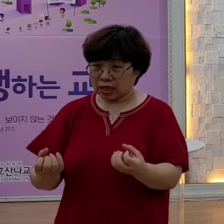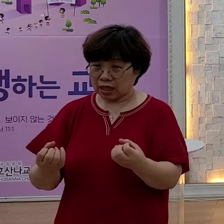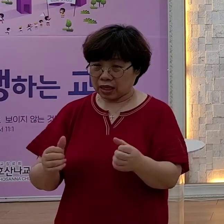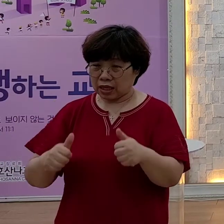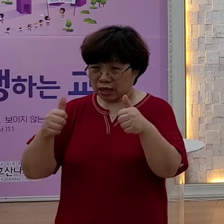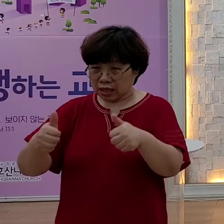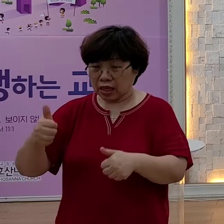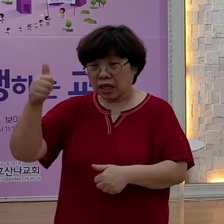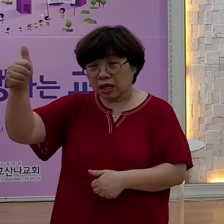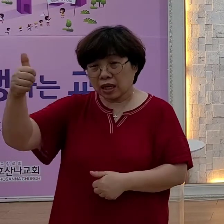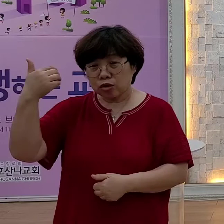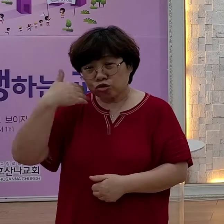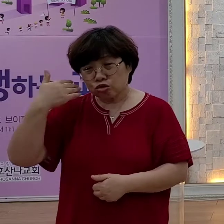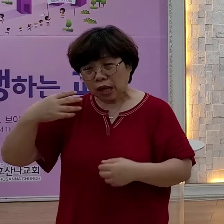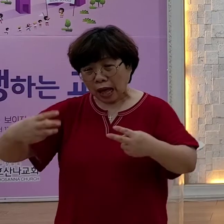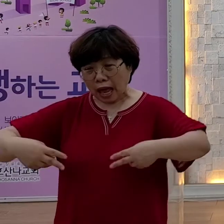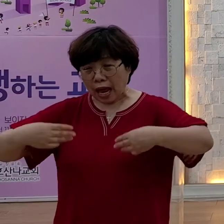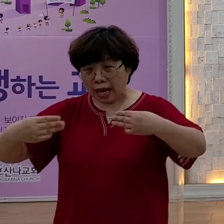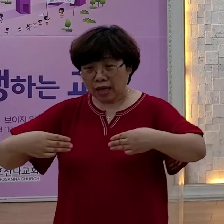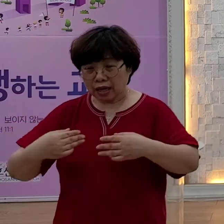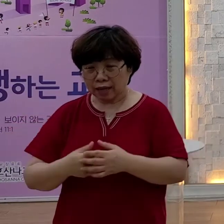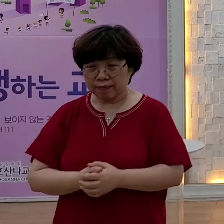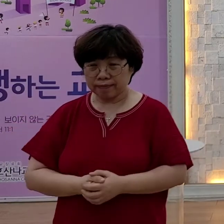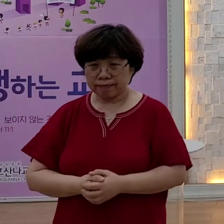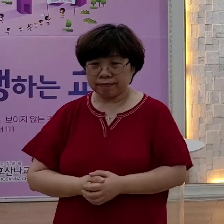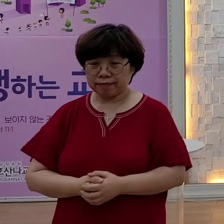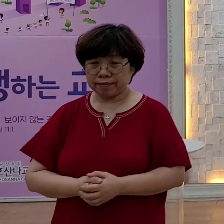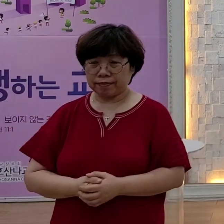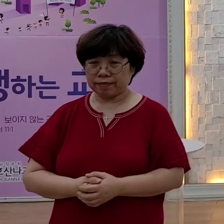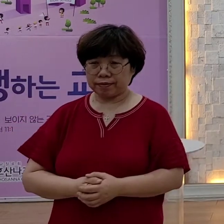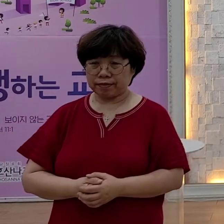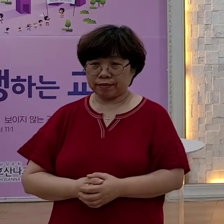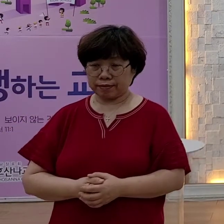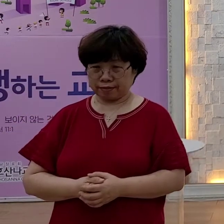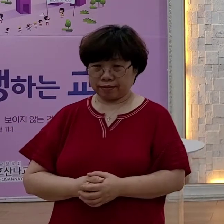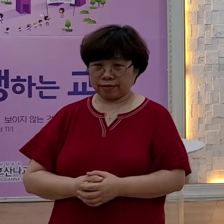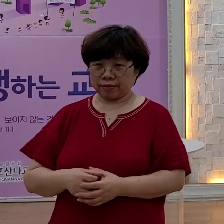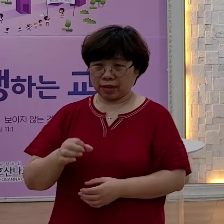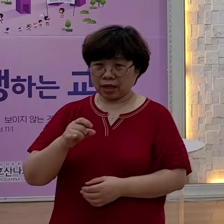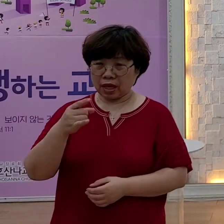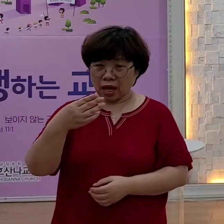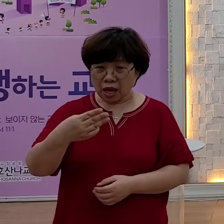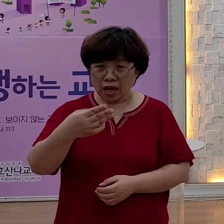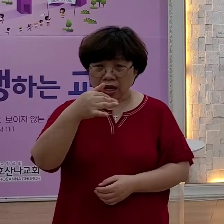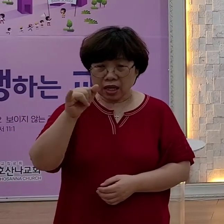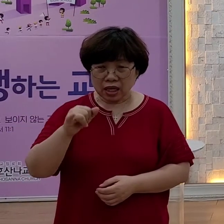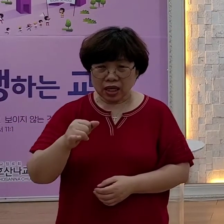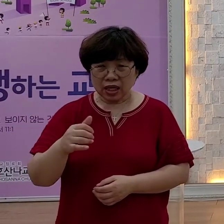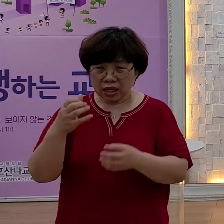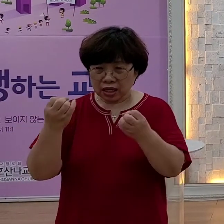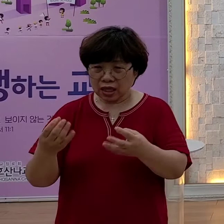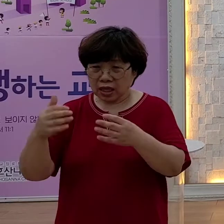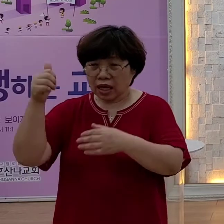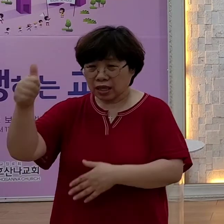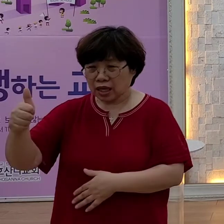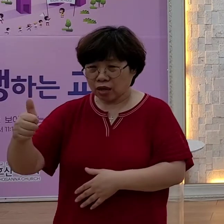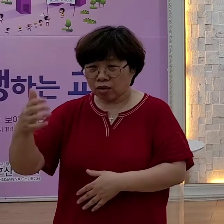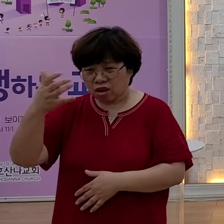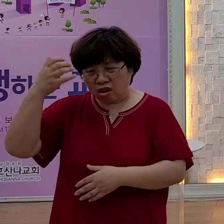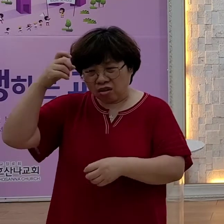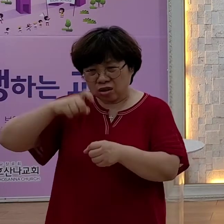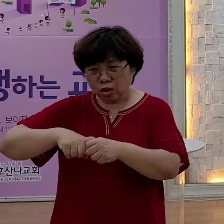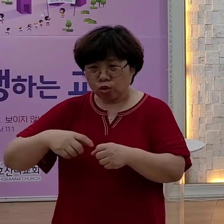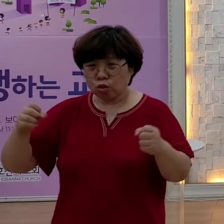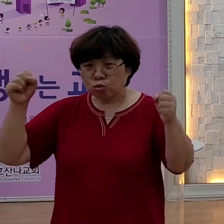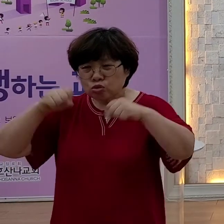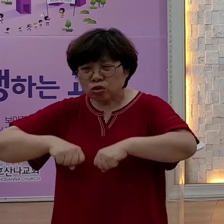여러분, 엘리 제사장도 이미 영성이 그냥 무너졌어요. 그죠? 그 아들들은 어땠습니까?